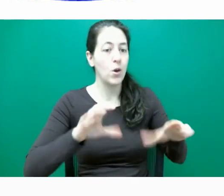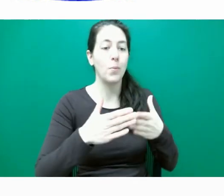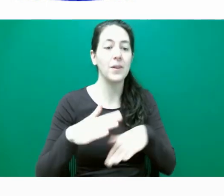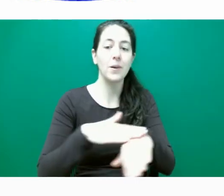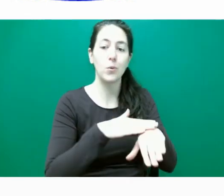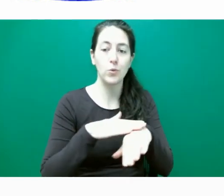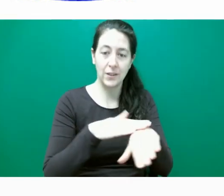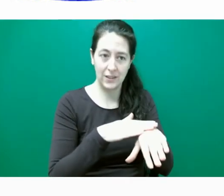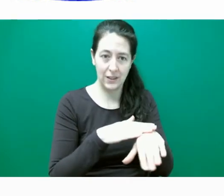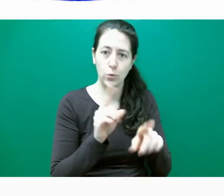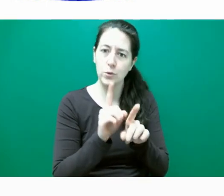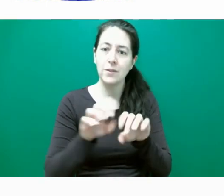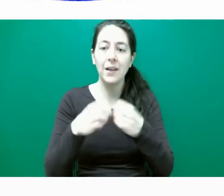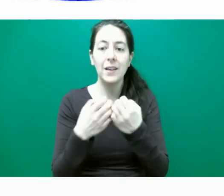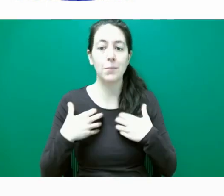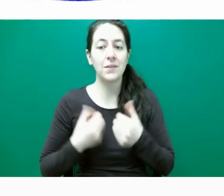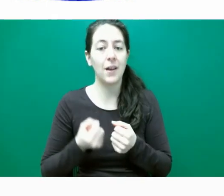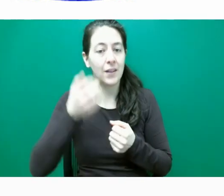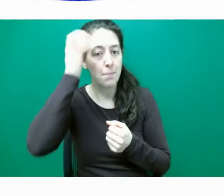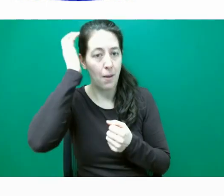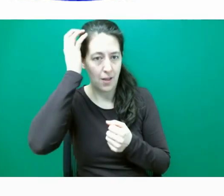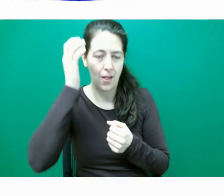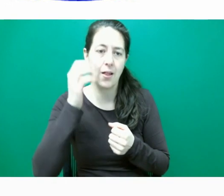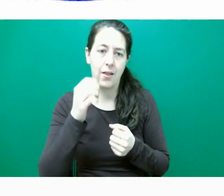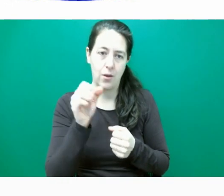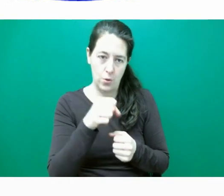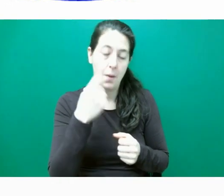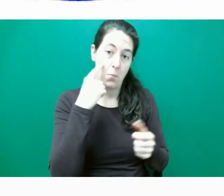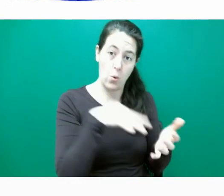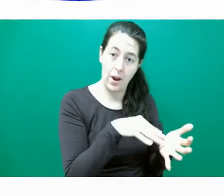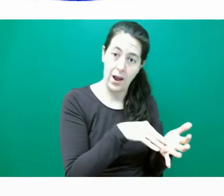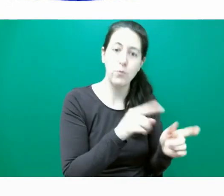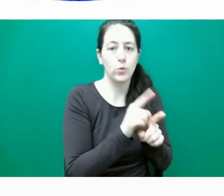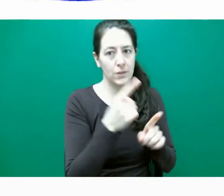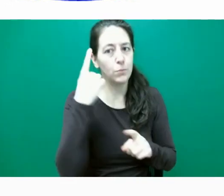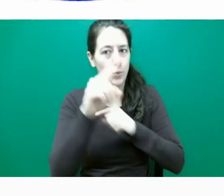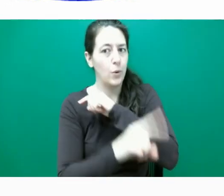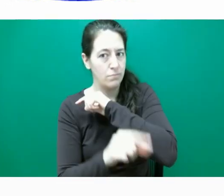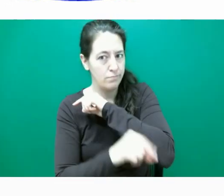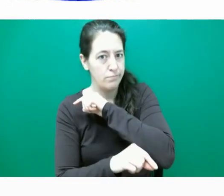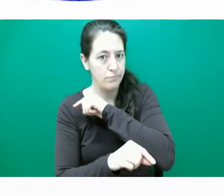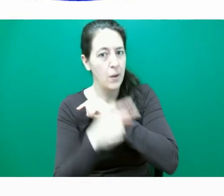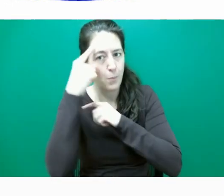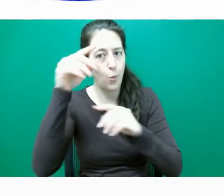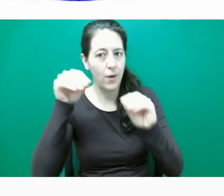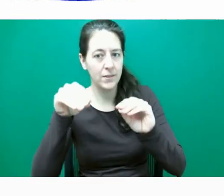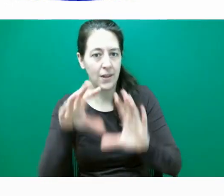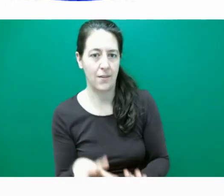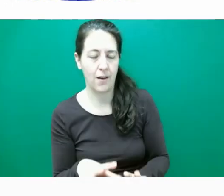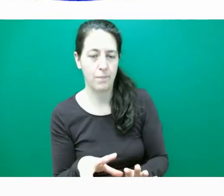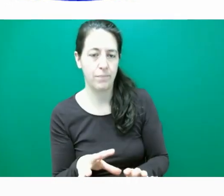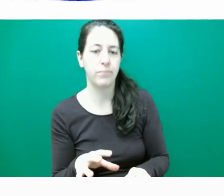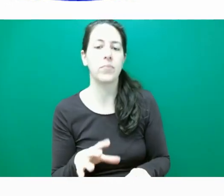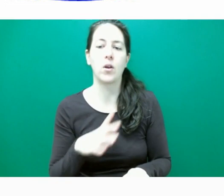et même l'équipe de santé mentale, elle est, oui, pour les élèves, mais elle est également pour les membres du personnel et pour les enseignants. Il y a une